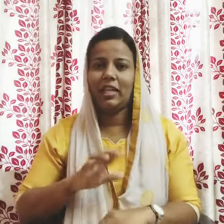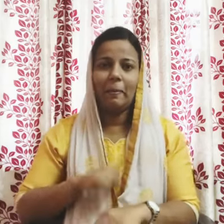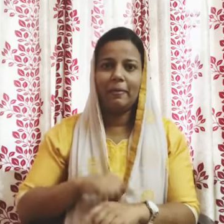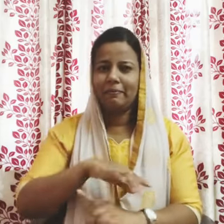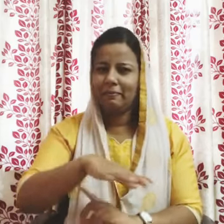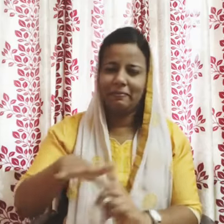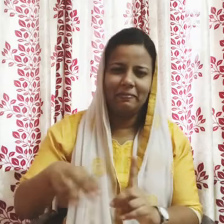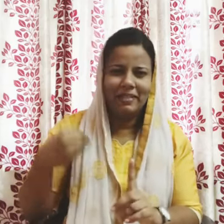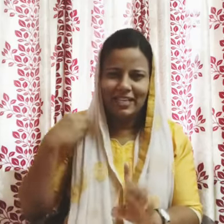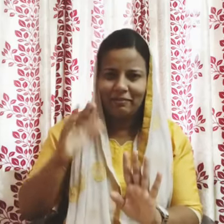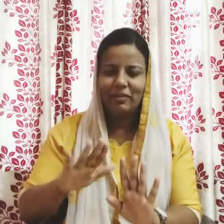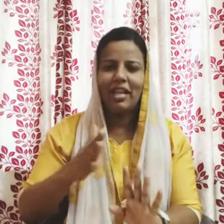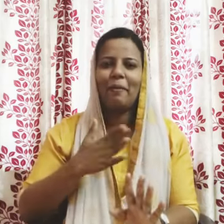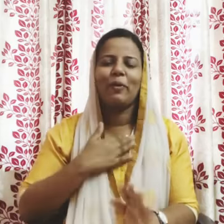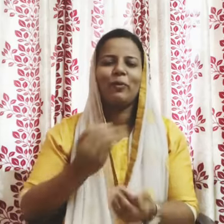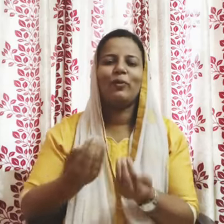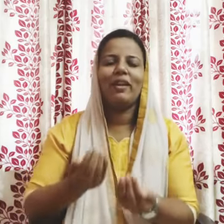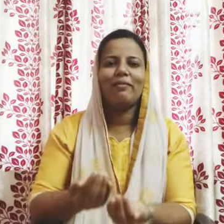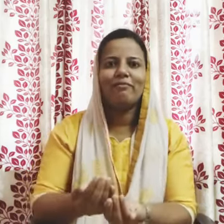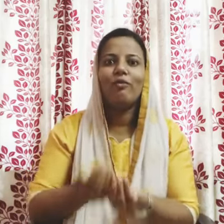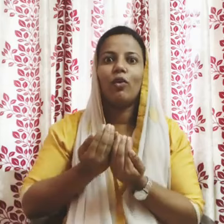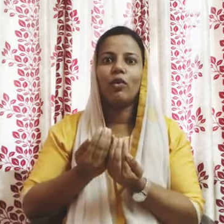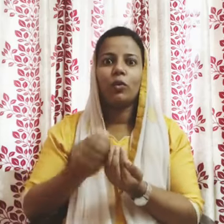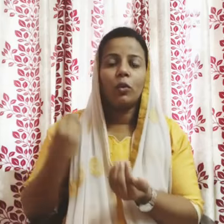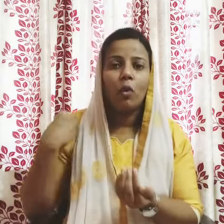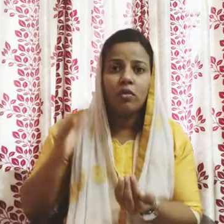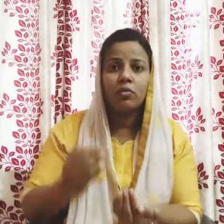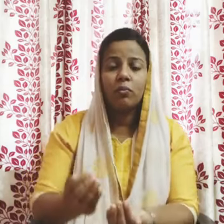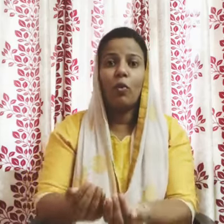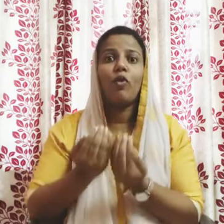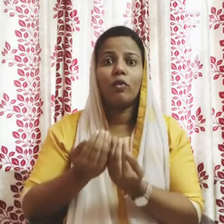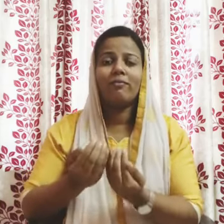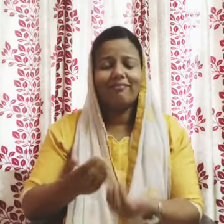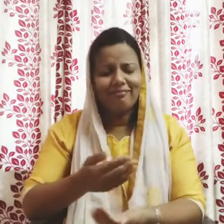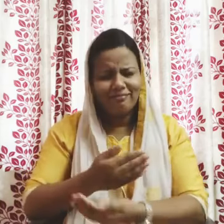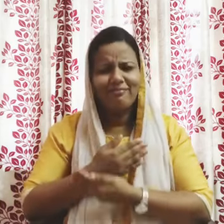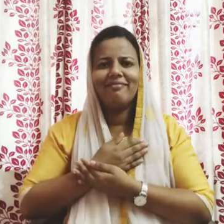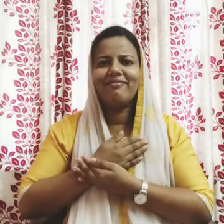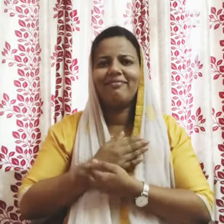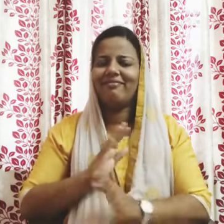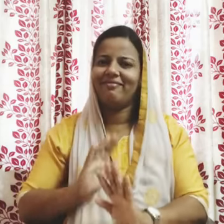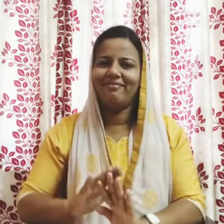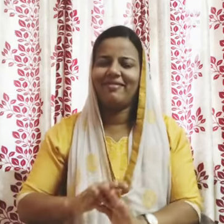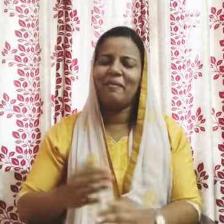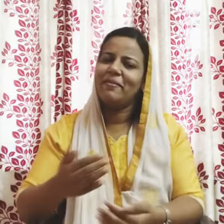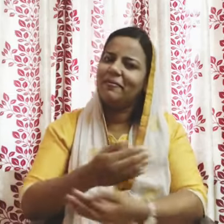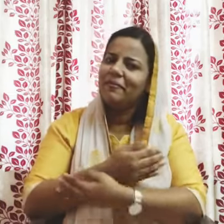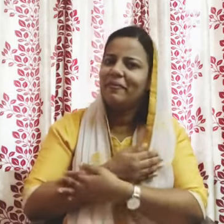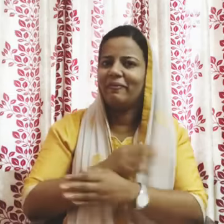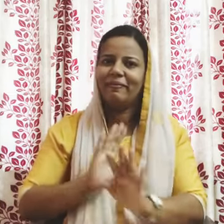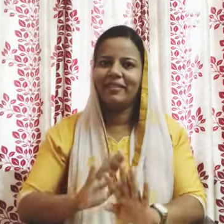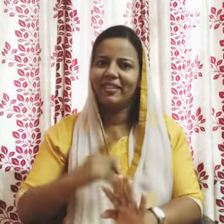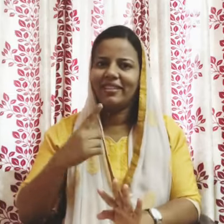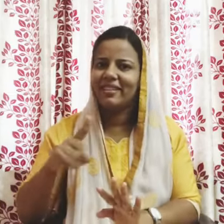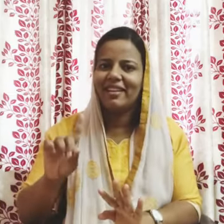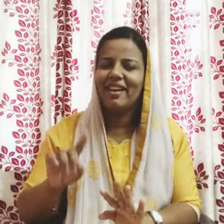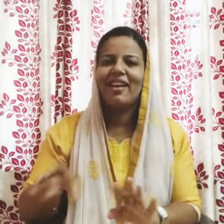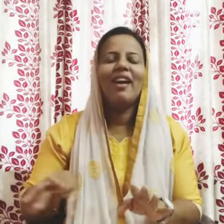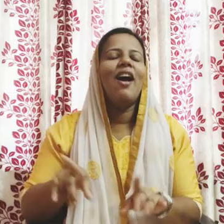സിറ്റുവേഷനായാൽ നമ്മൾ എന്താ ചെയ്യുന്നത്? നമ്മൾ പ്രൊട്ടക്ട് ചെയ്യും, നമ്മൾ ചാടി പിടിക്കും, നമ്മൾ ചേർത്ത് പിടിക്കും, നമ്മൾ മാറോട് ചേർത്ത് പിടിക്കും. ഇത്